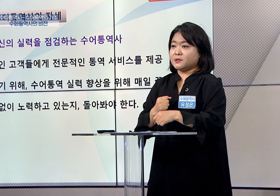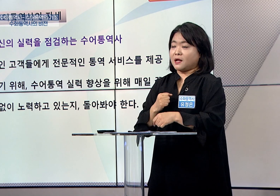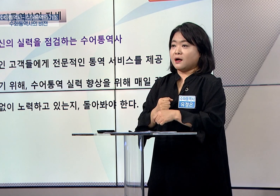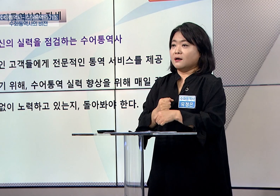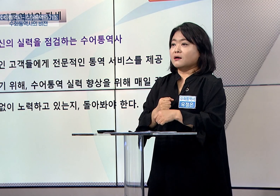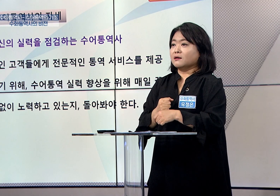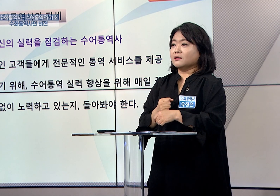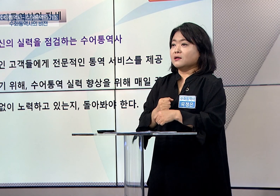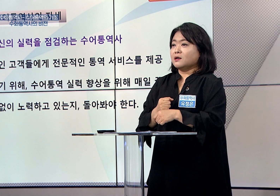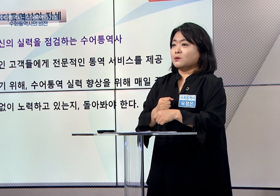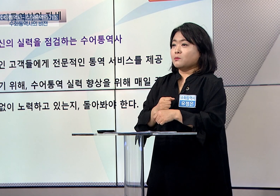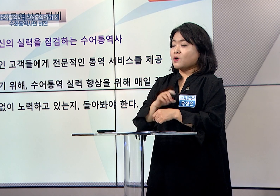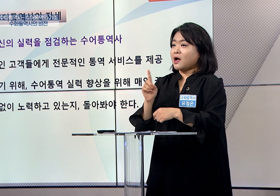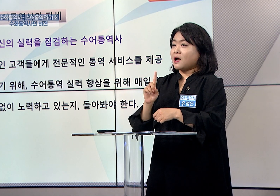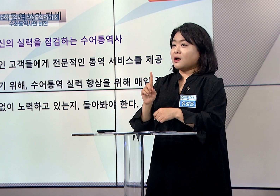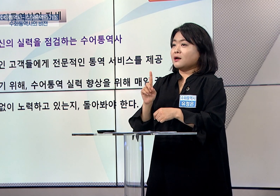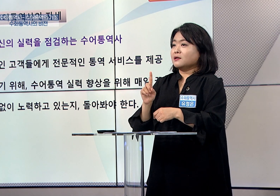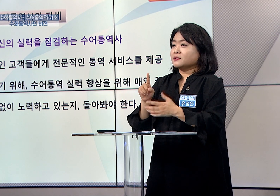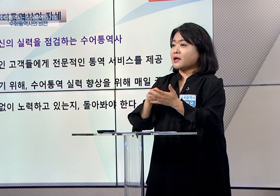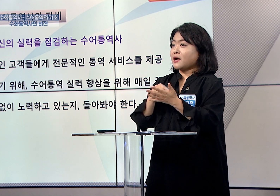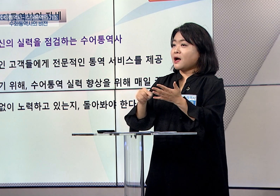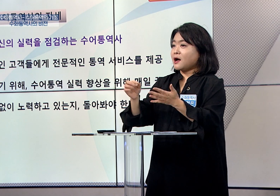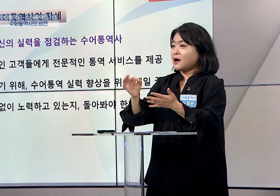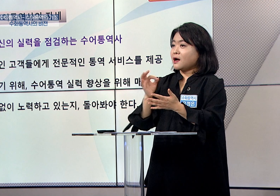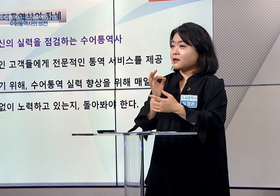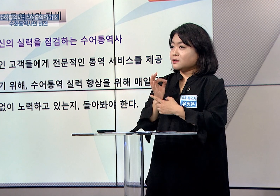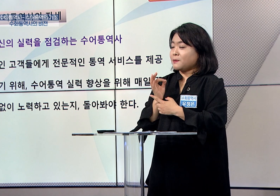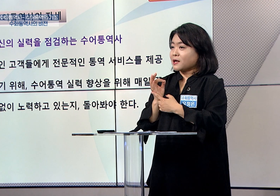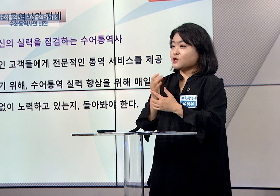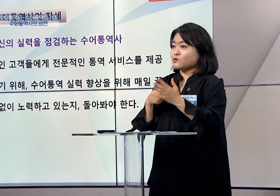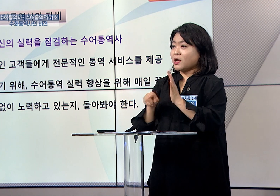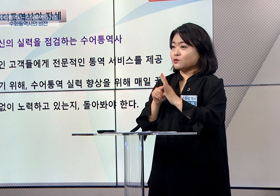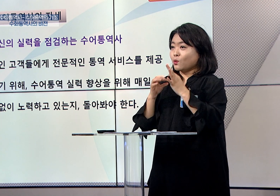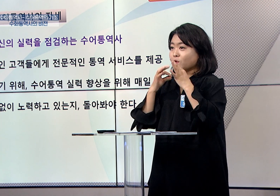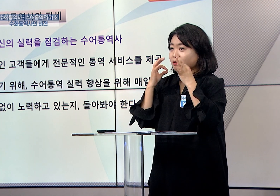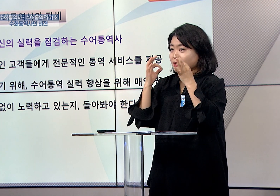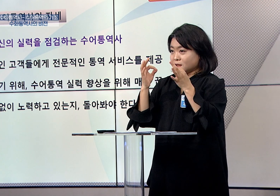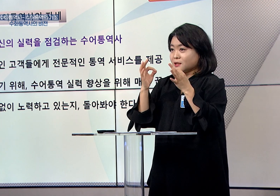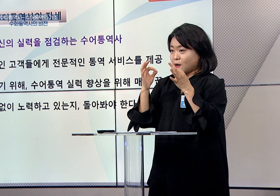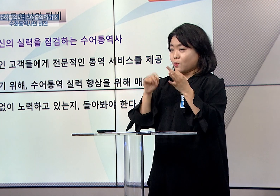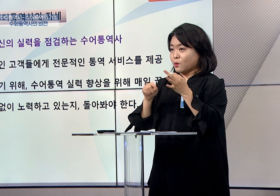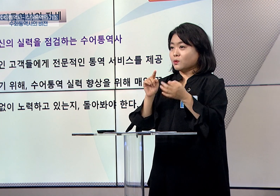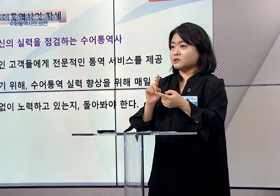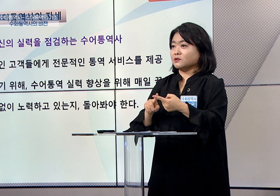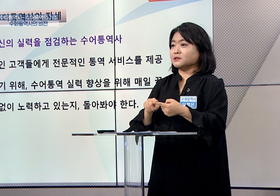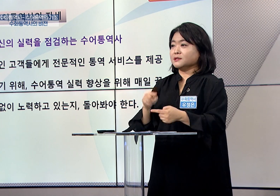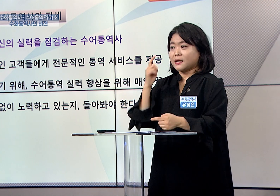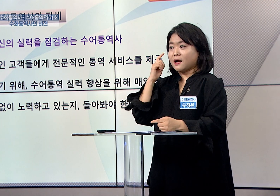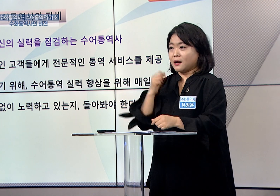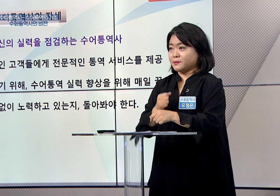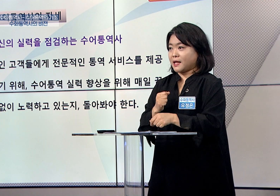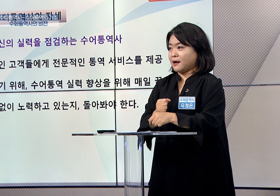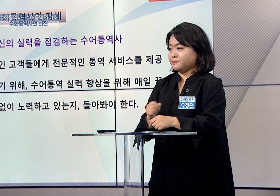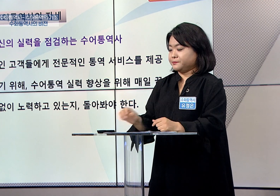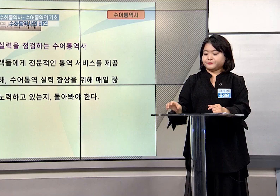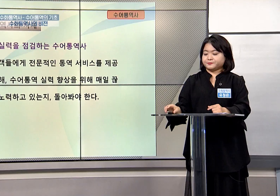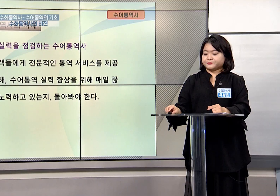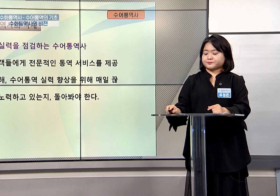생각합니다. 뭔가 대가를 받기 위한 노력이라고 저는 생각합니다.